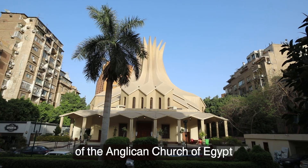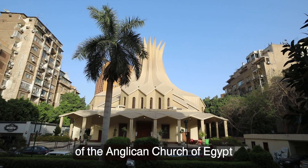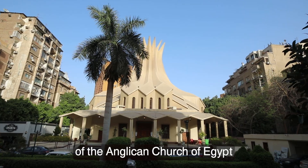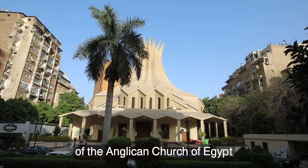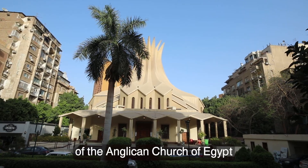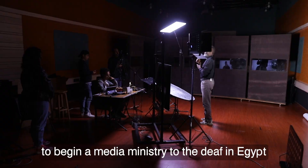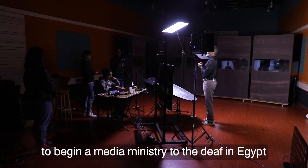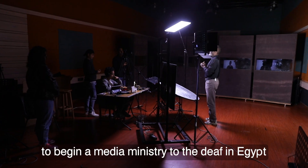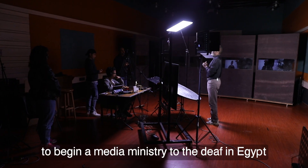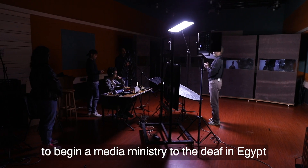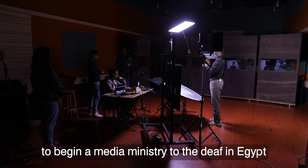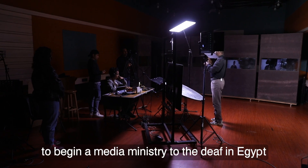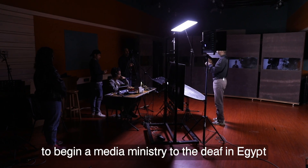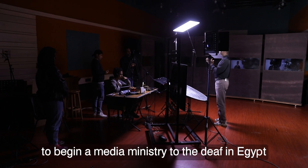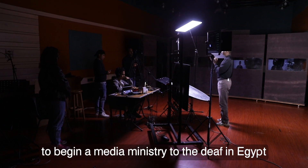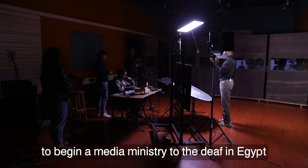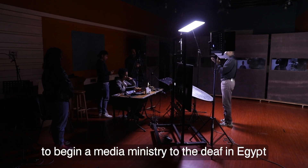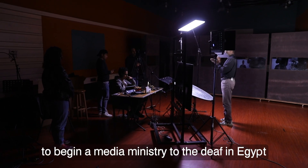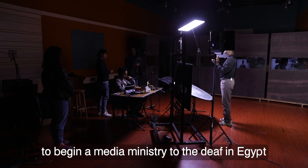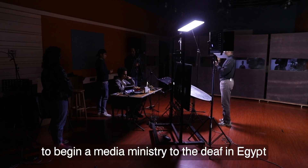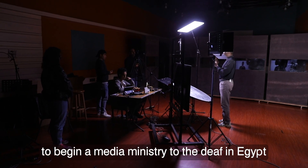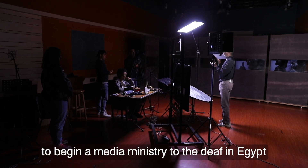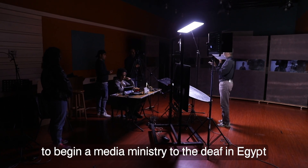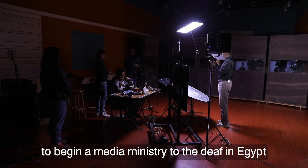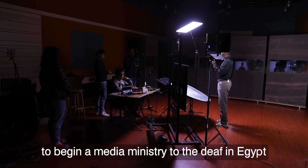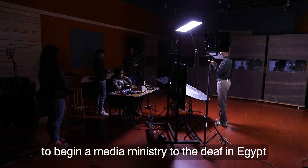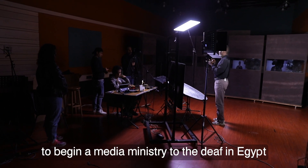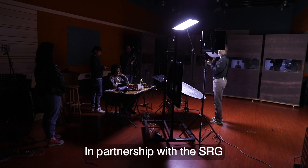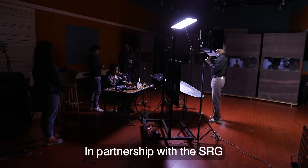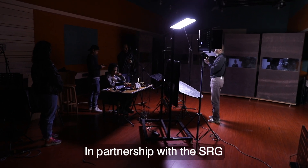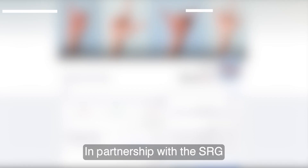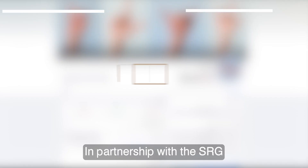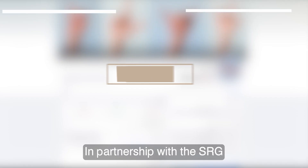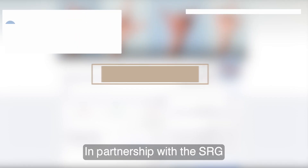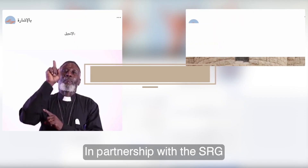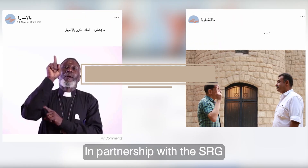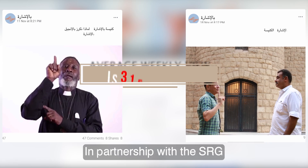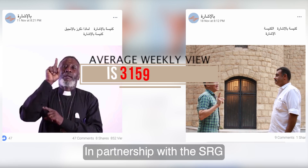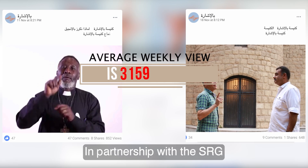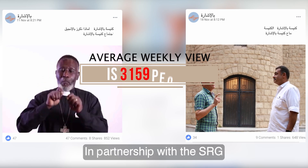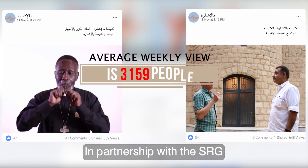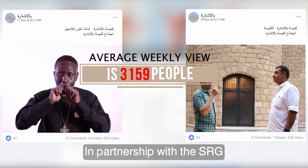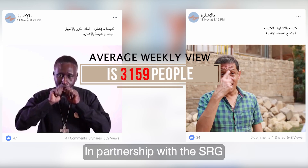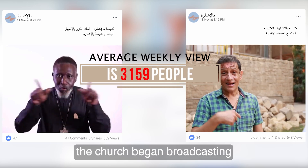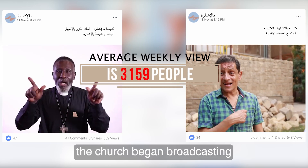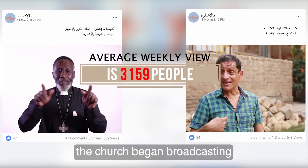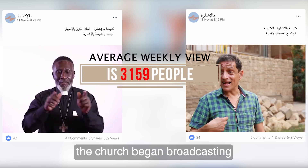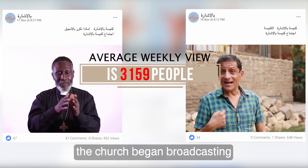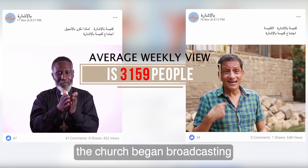بمصر عن بداية خدمة إعلامية للصم في مصر وبالشراكة مع هيئة SRG بدأت